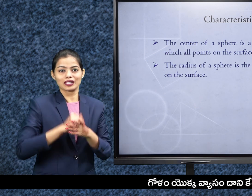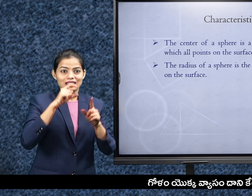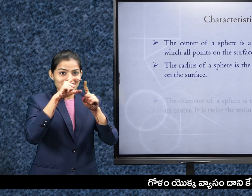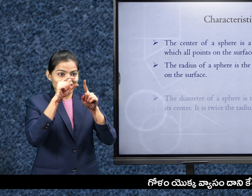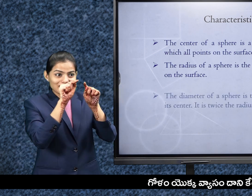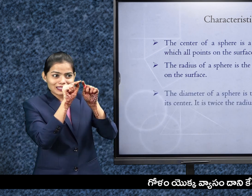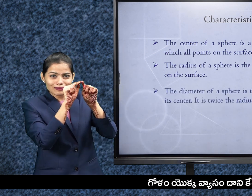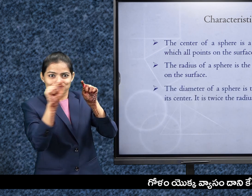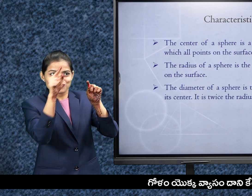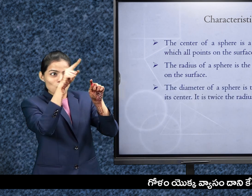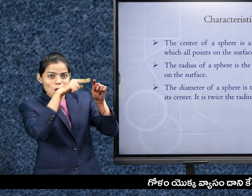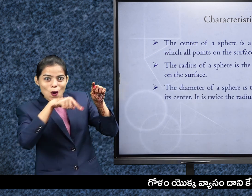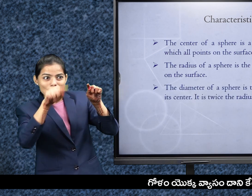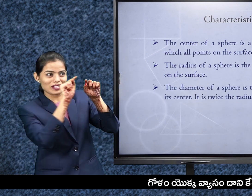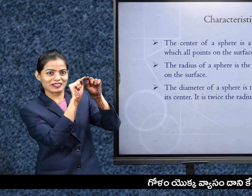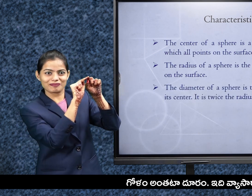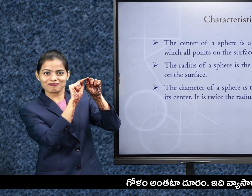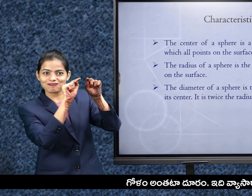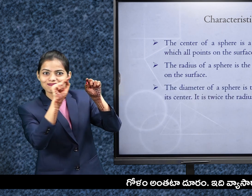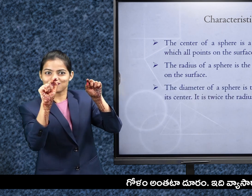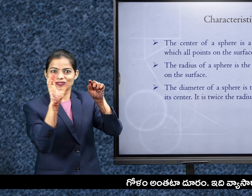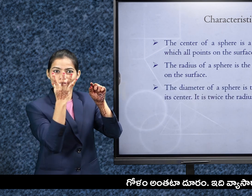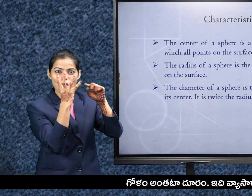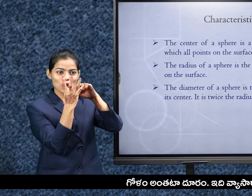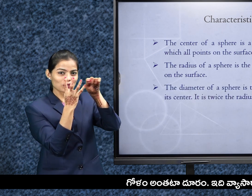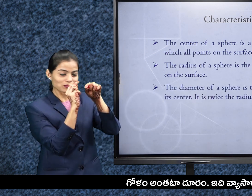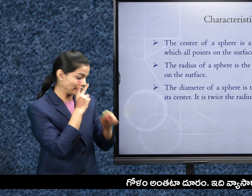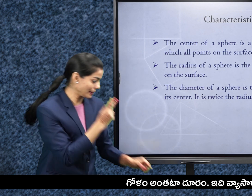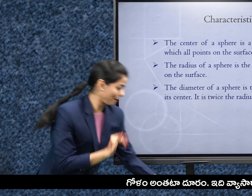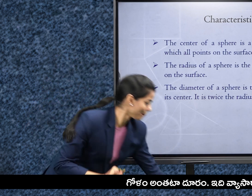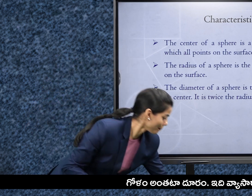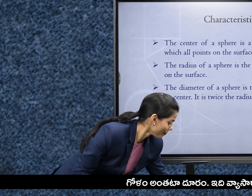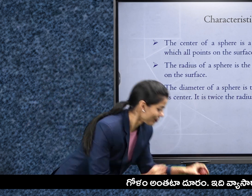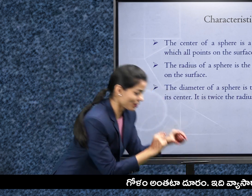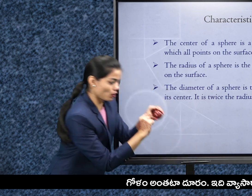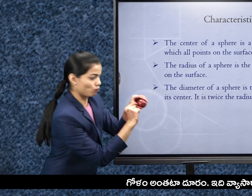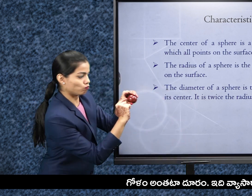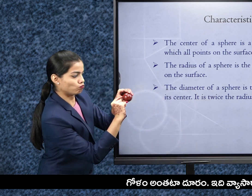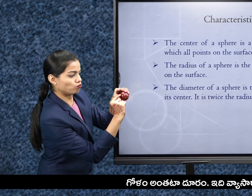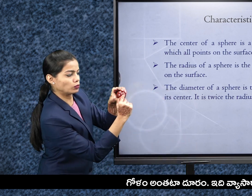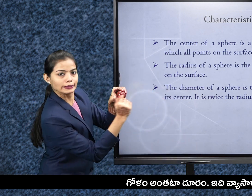గోళం యొక్క వ్యాసం దాని కేంద్రం ద్వారా గోళం అంతటా దూరం. ఇది వ్యాసార్థానికి రెండింతలు.